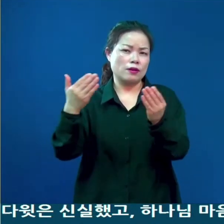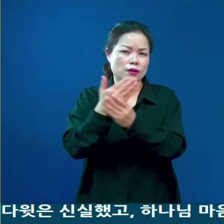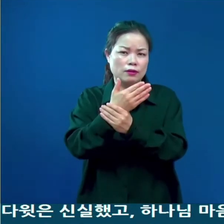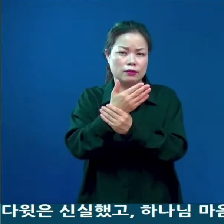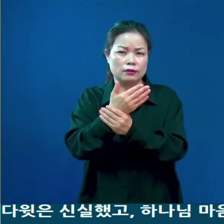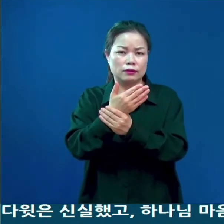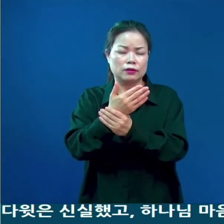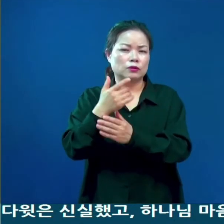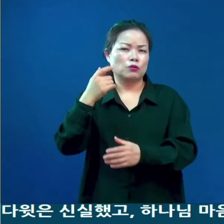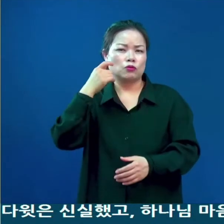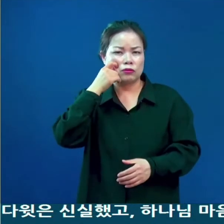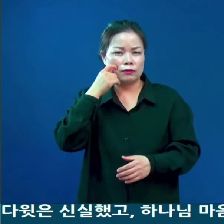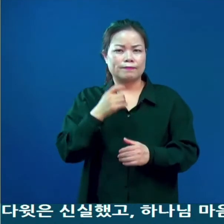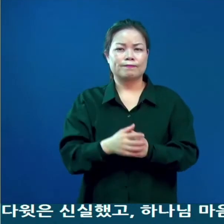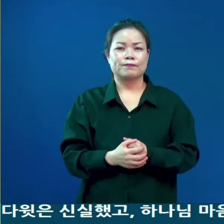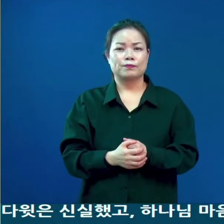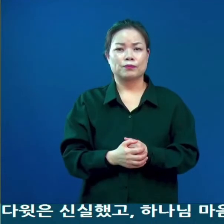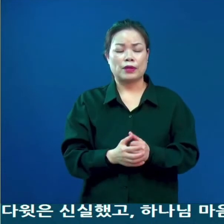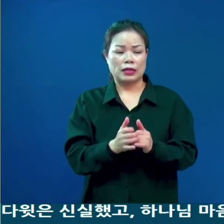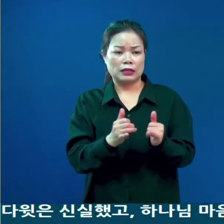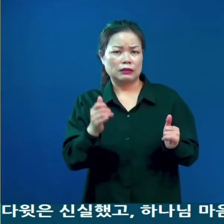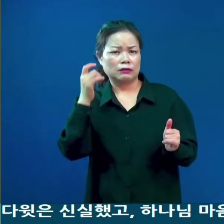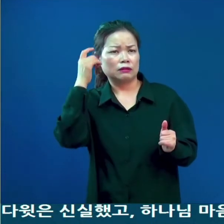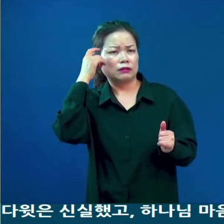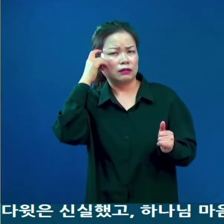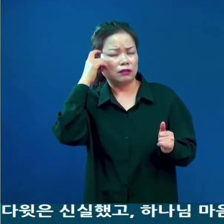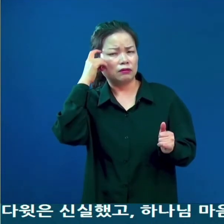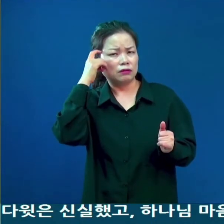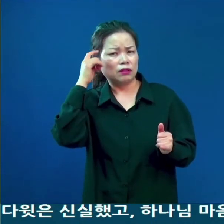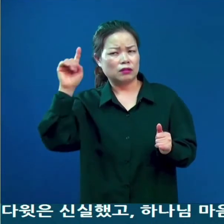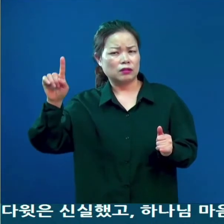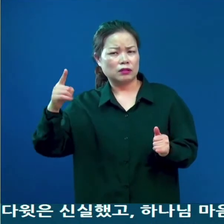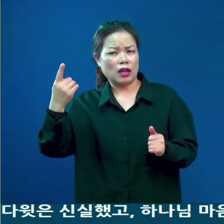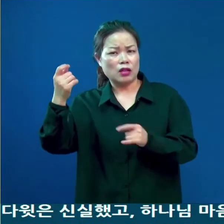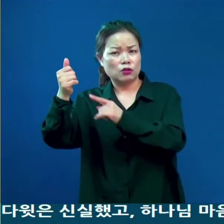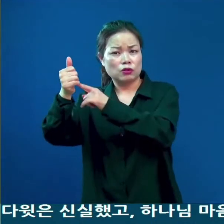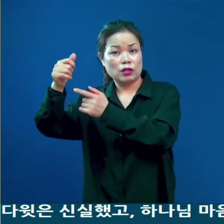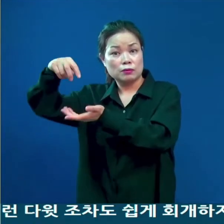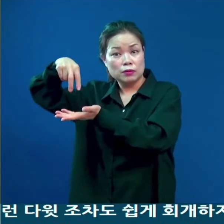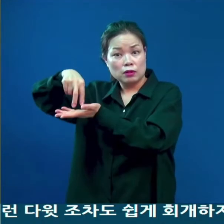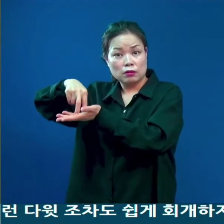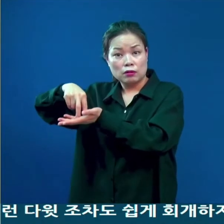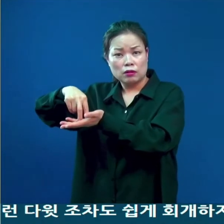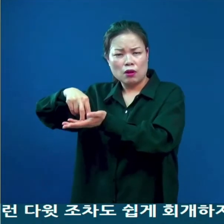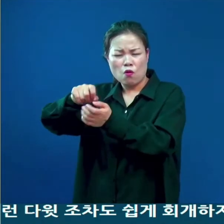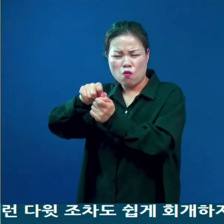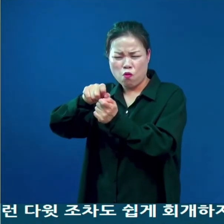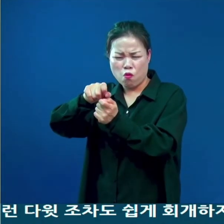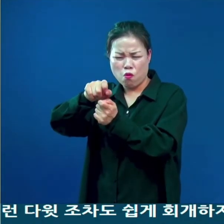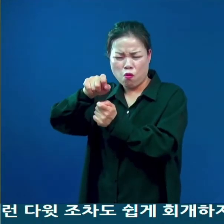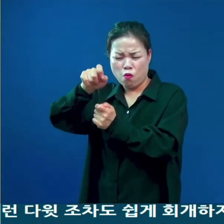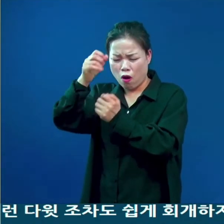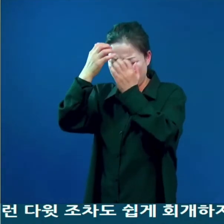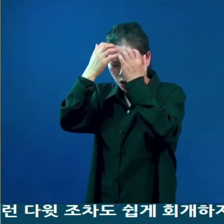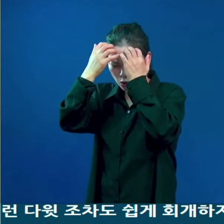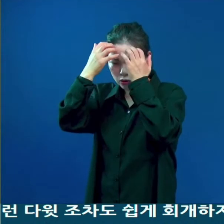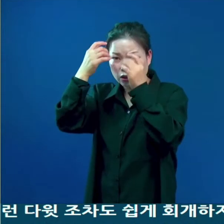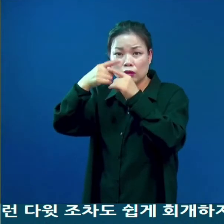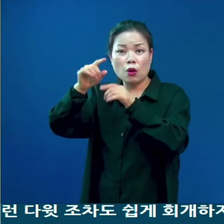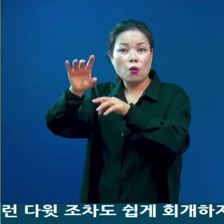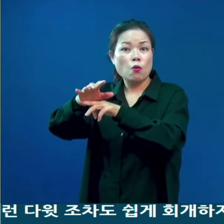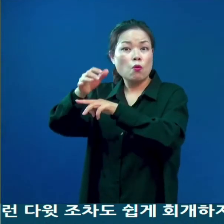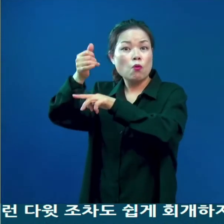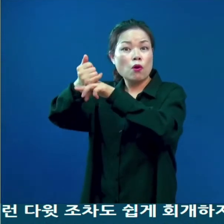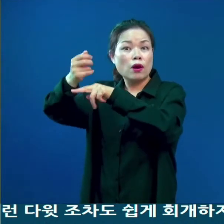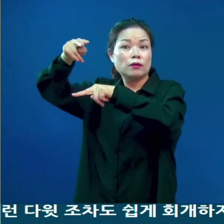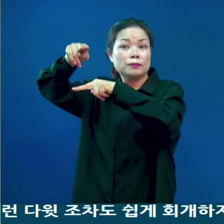겁니다. 솔직히 인간적으로 볼 때 다윗의 입장에서 참 오랫동안 고생하다가 왕이